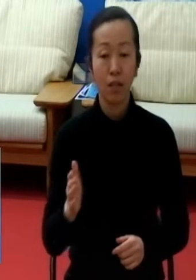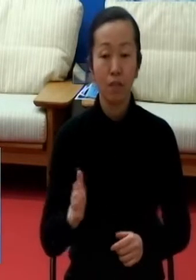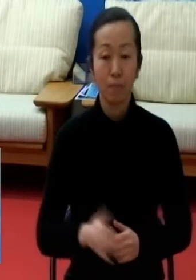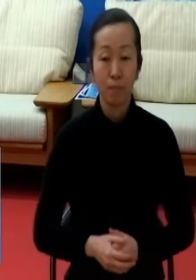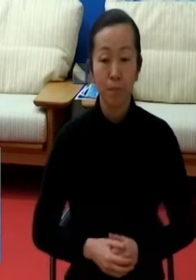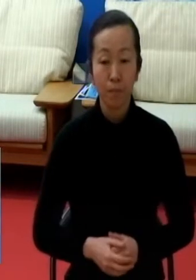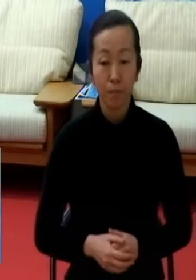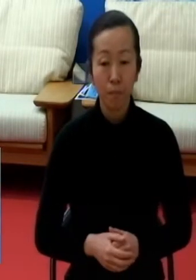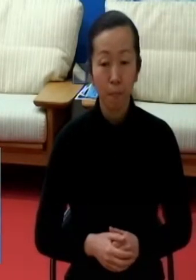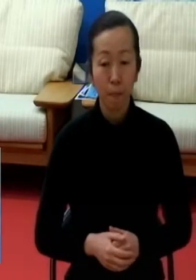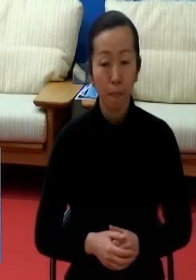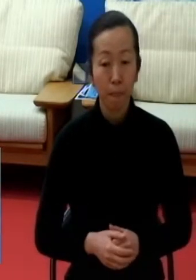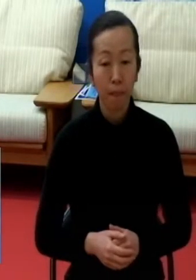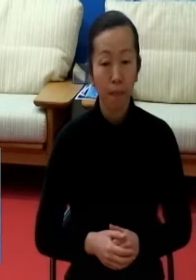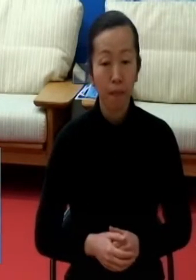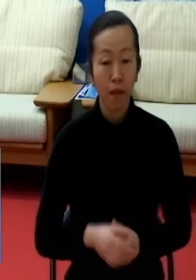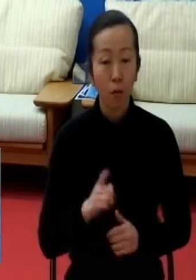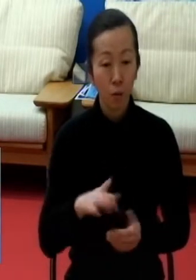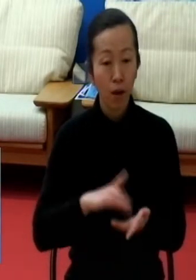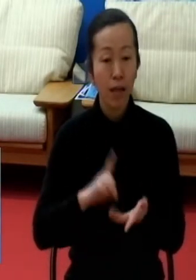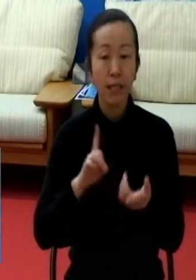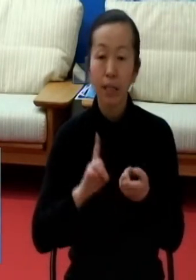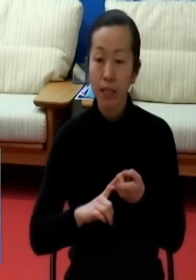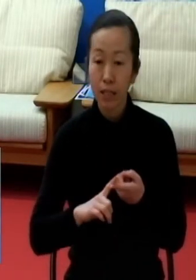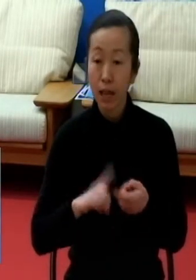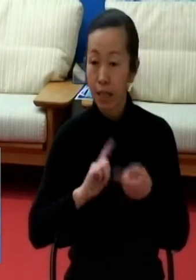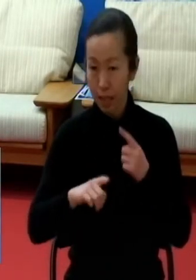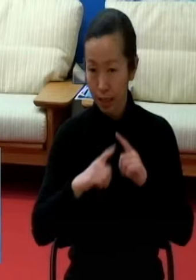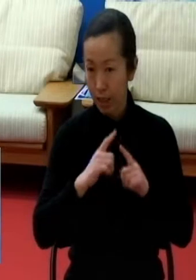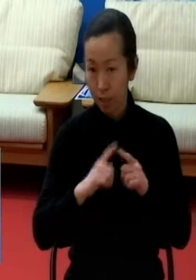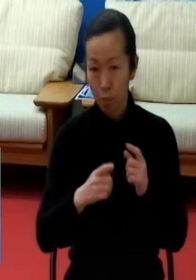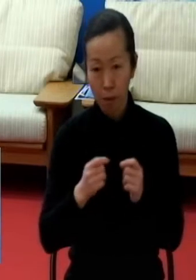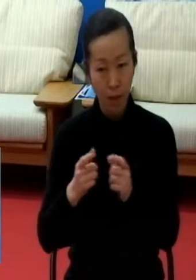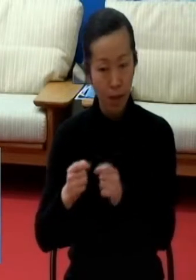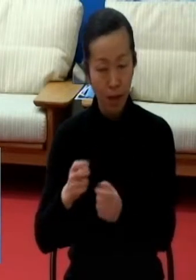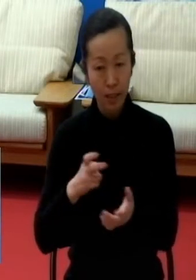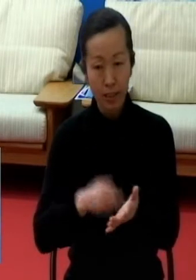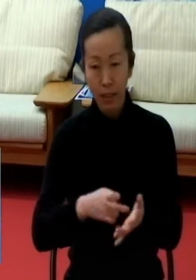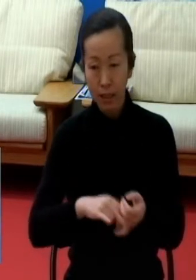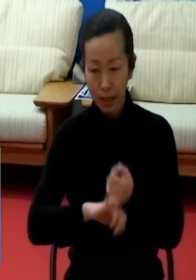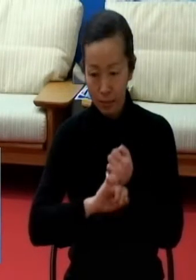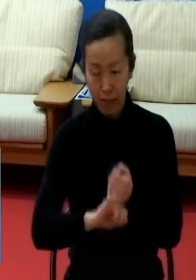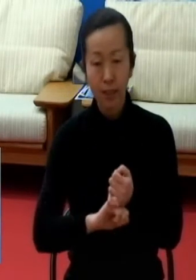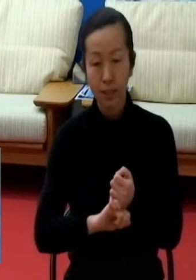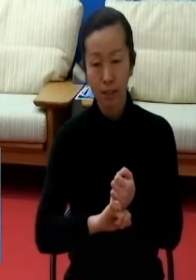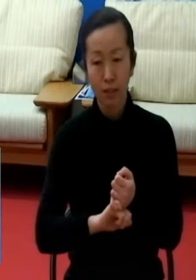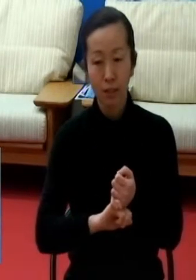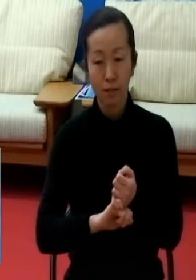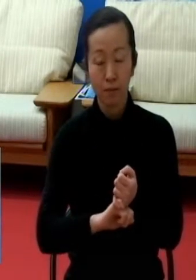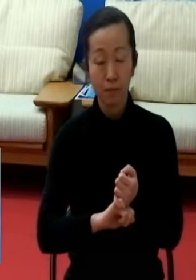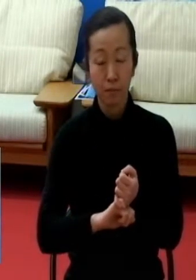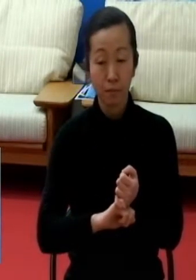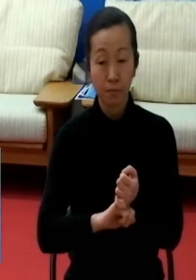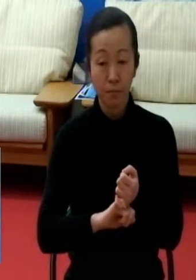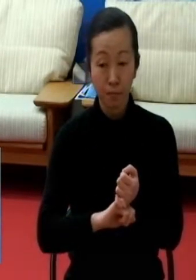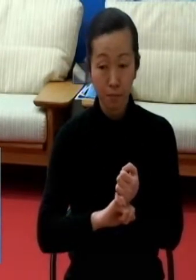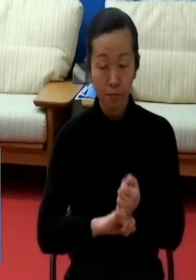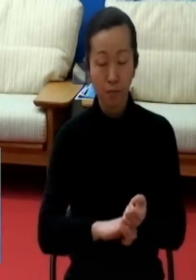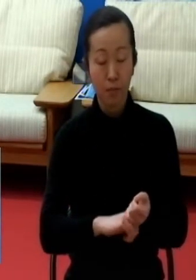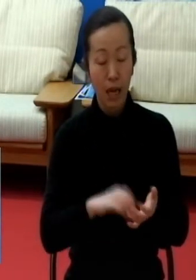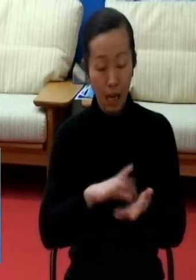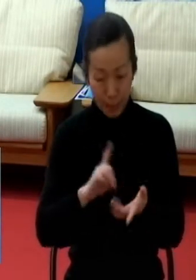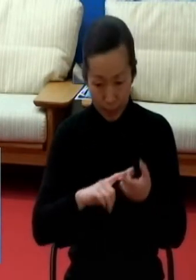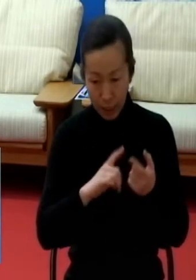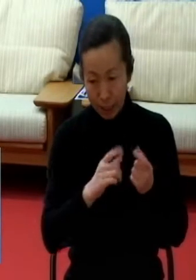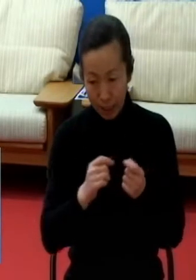이 영적 싸움에서 밀리면 안 돼요. この霊的な戦いでは絶 예, 対 영적으로는 내 중심에 항상 주도권을 잡고 있어야 된다. 負けては